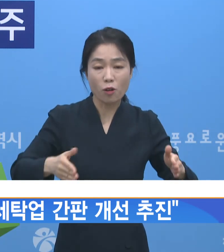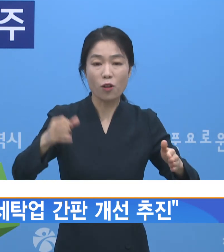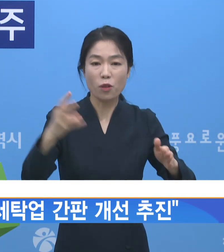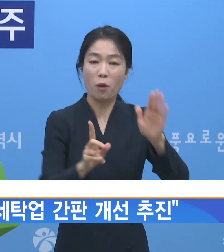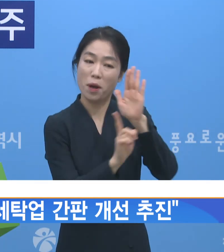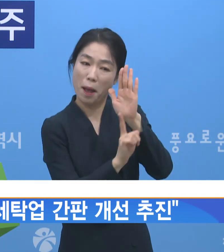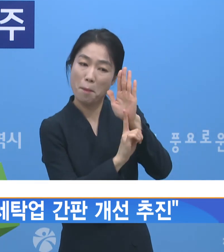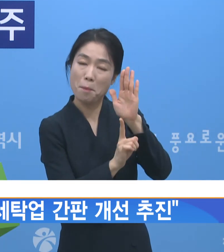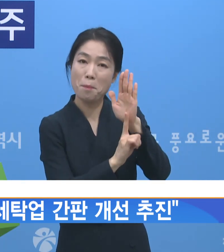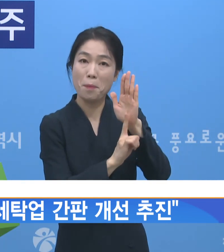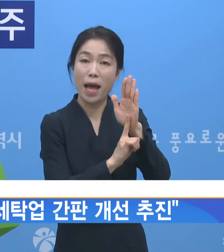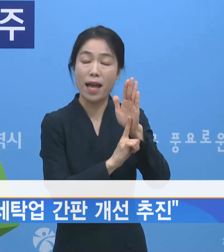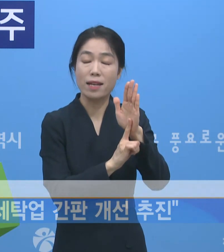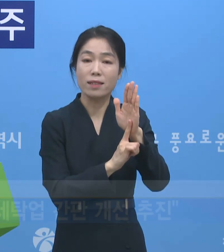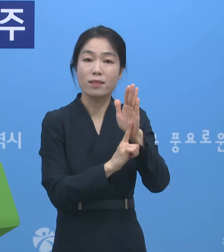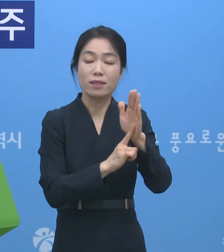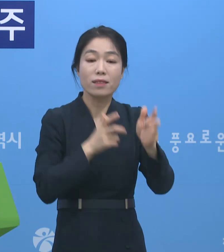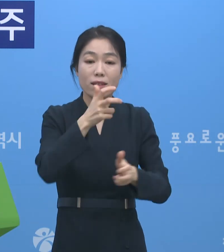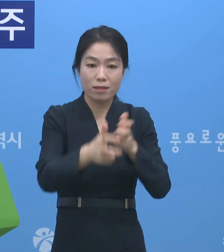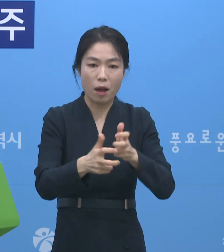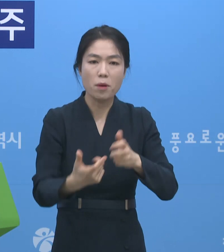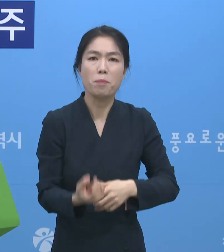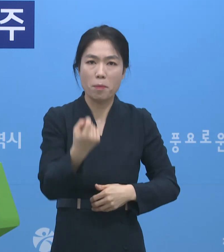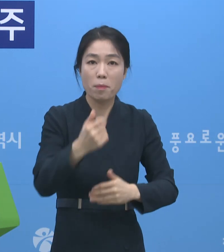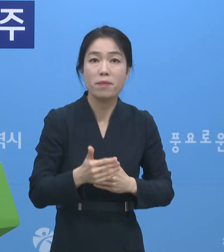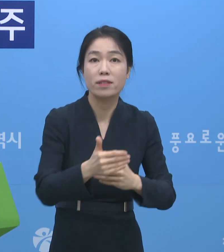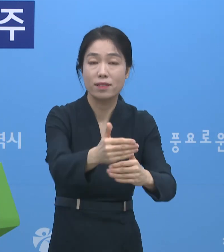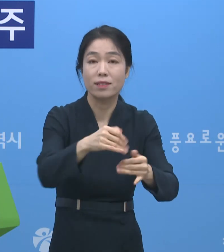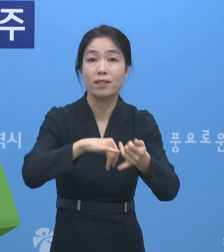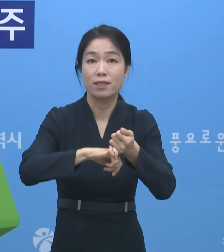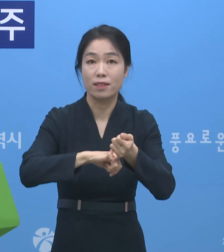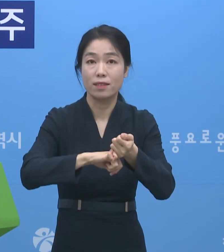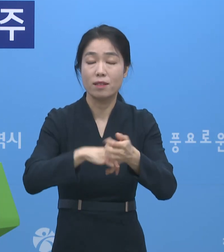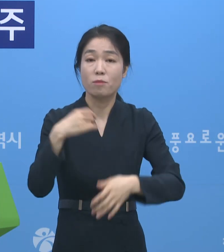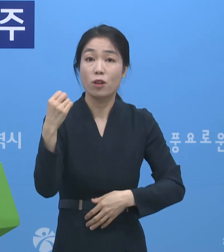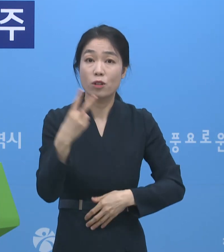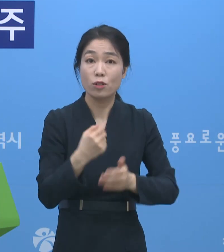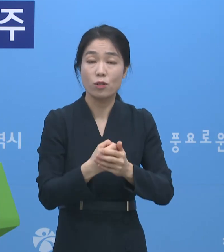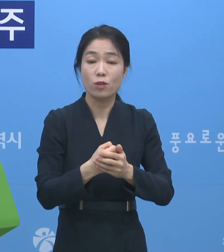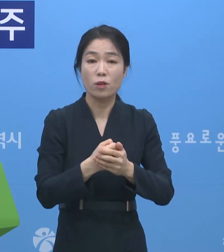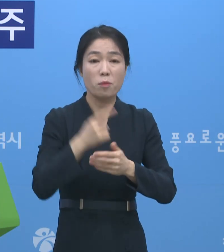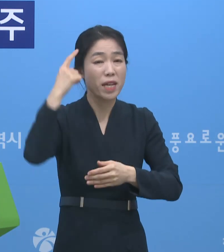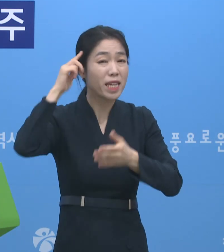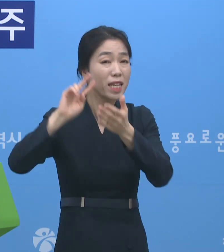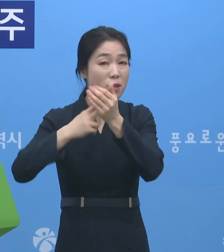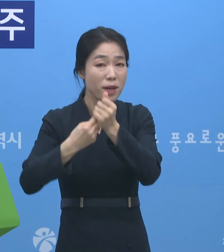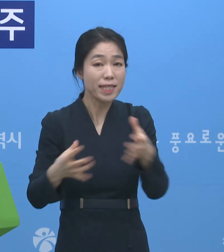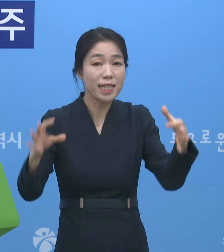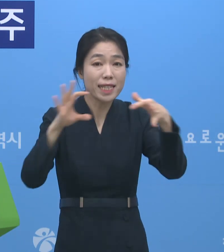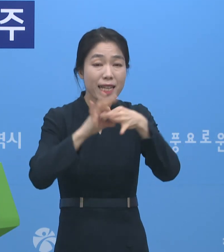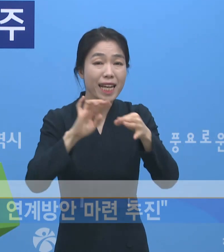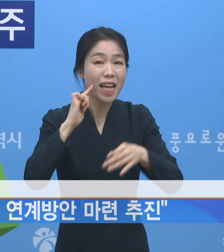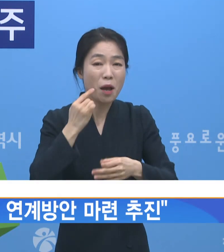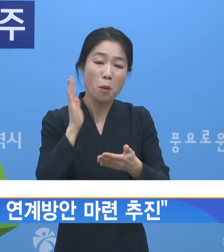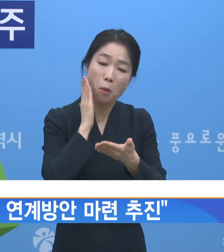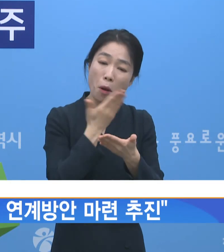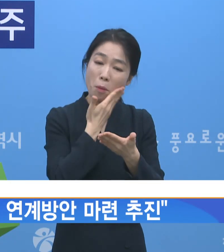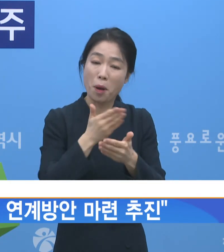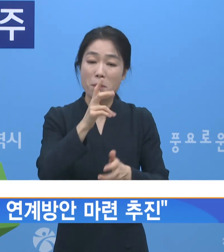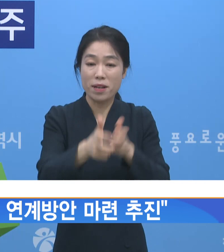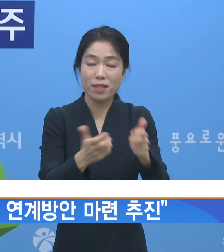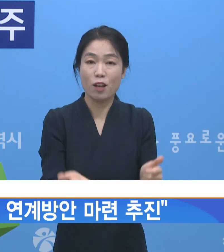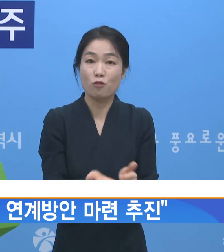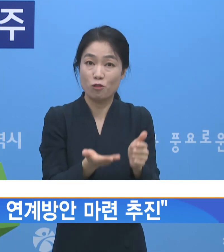사업 등을 속도감 있게 진행하겠습니다. 아울러 임의용 업소와 연계한 뷰티 산업